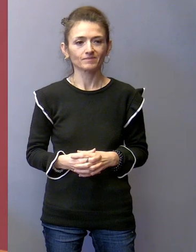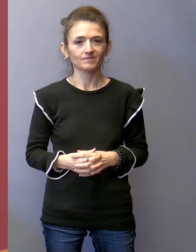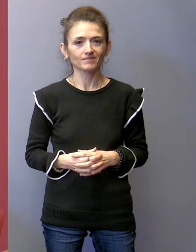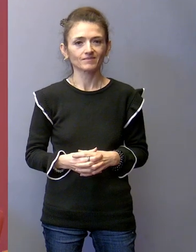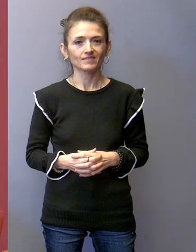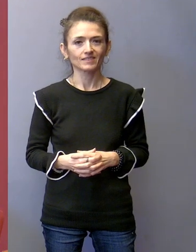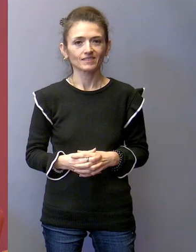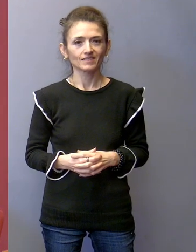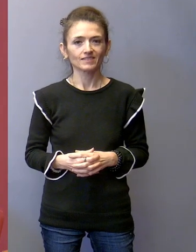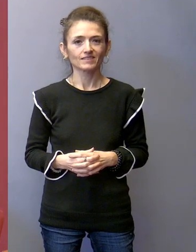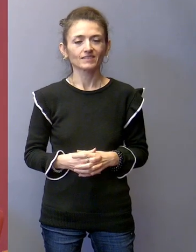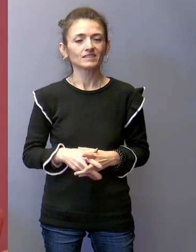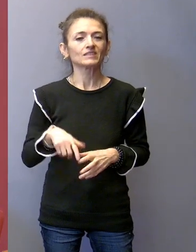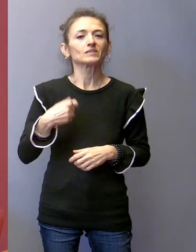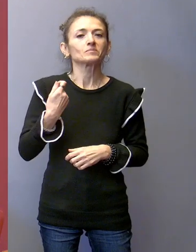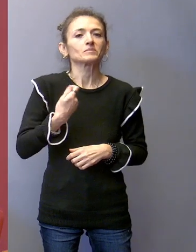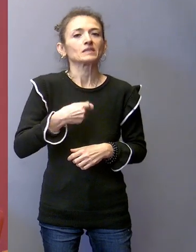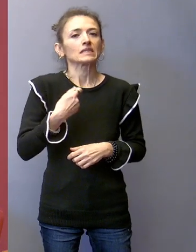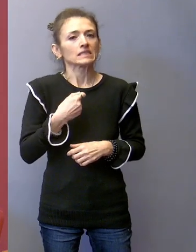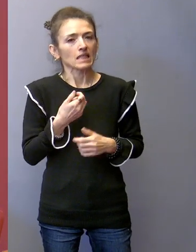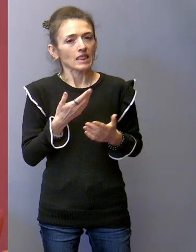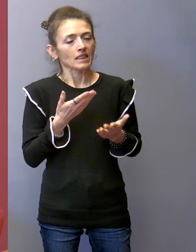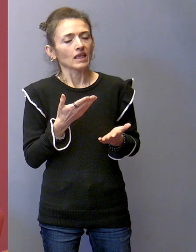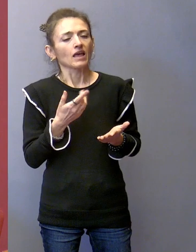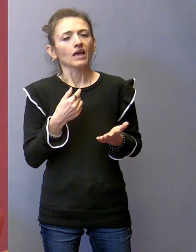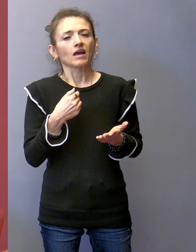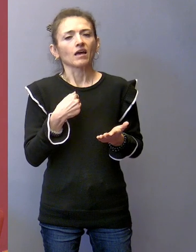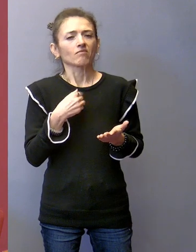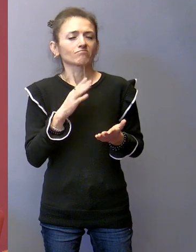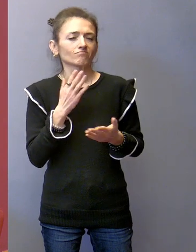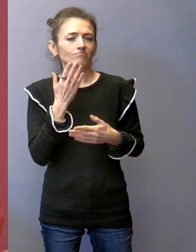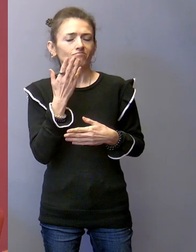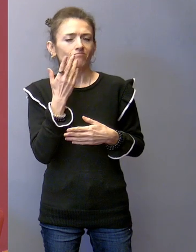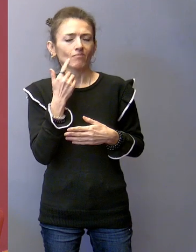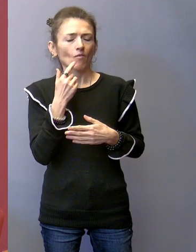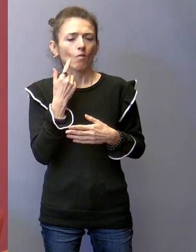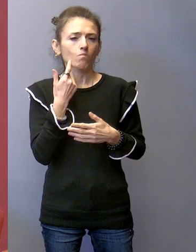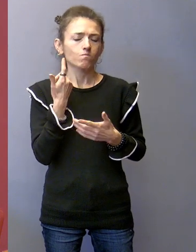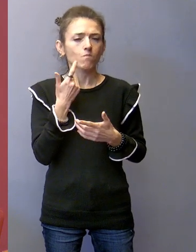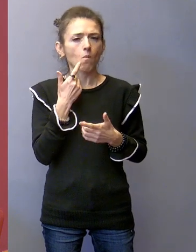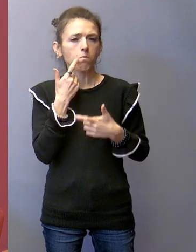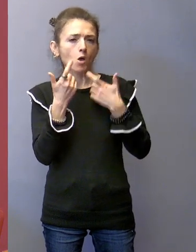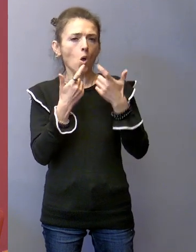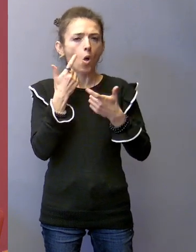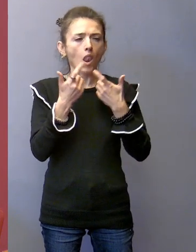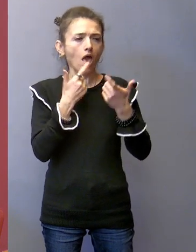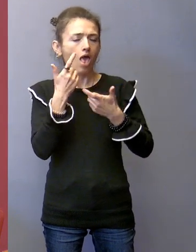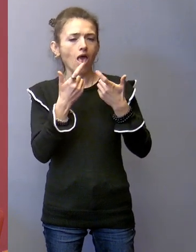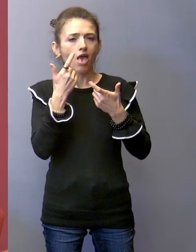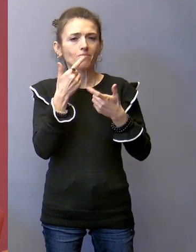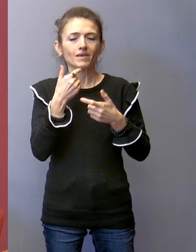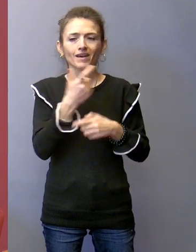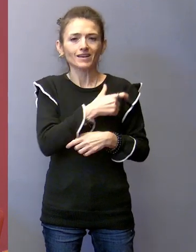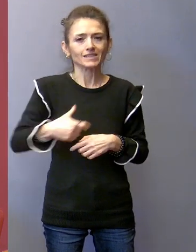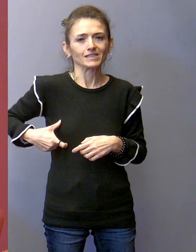ovviamente ci sono anche dei non non voglio fare polemica sul fatto dell'assenza del sindaco perché qua da tanto tempo come